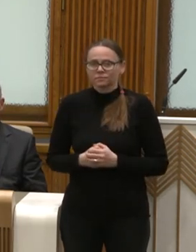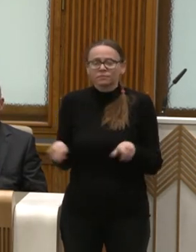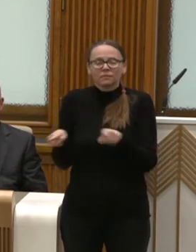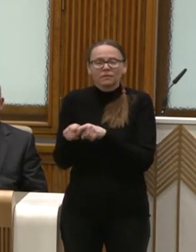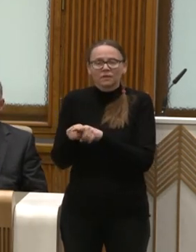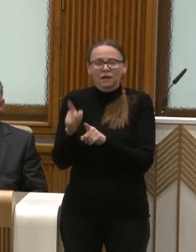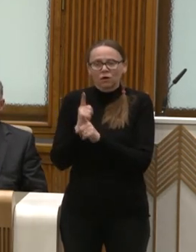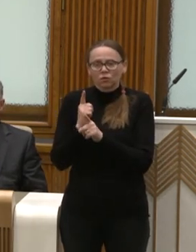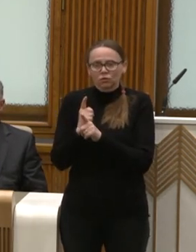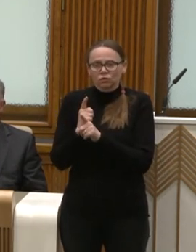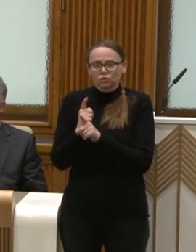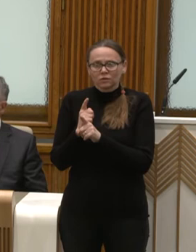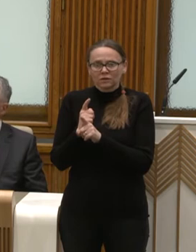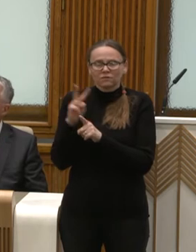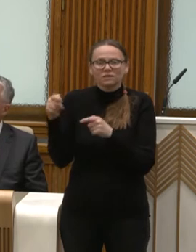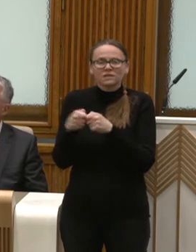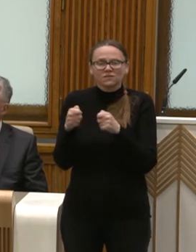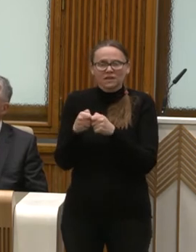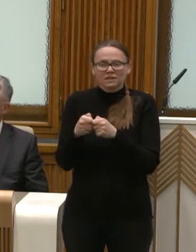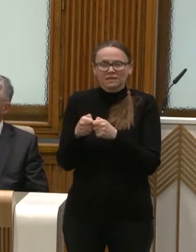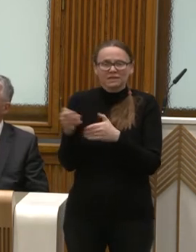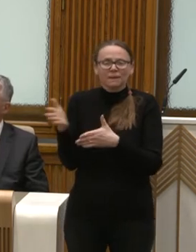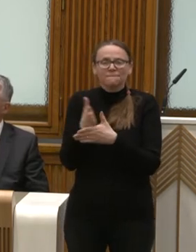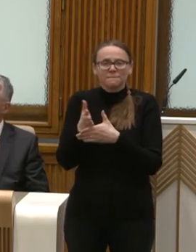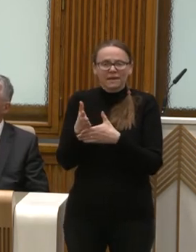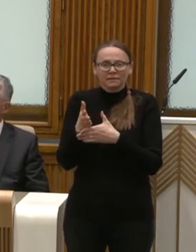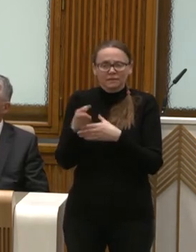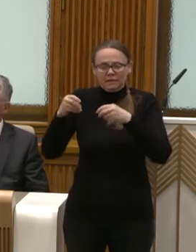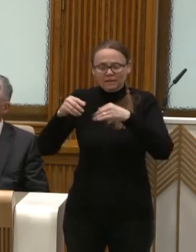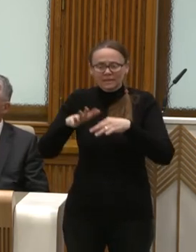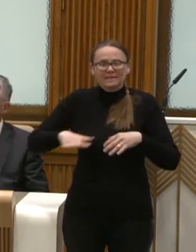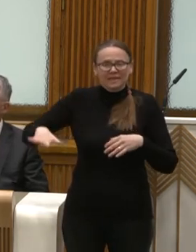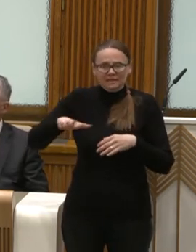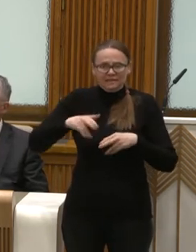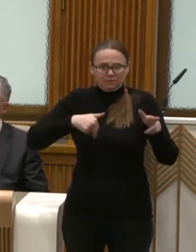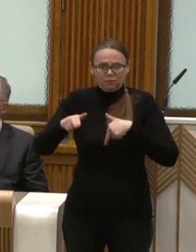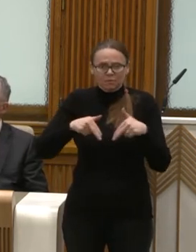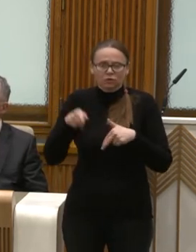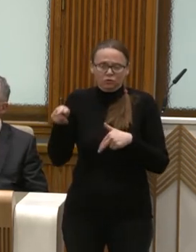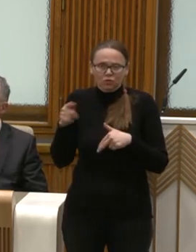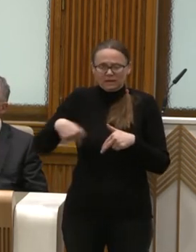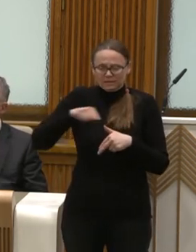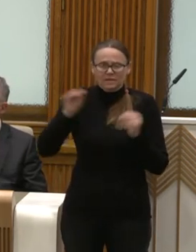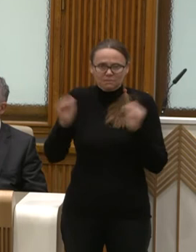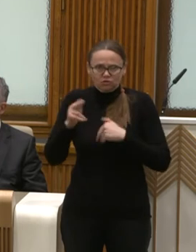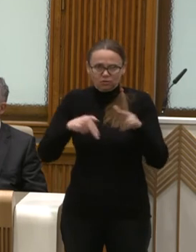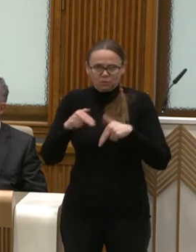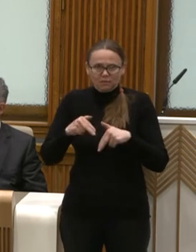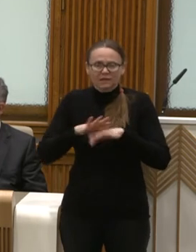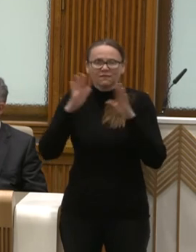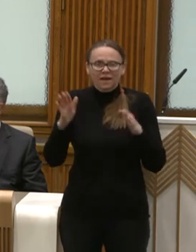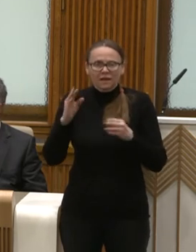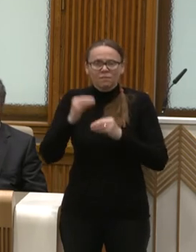Enako je to v zvezi z medcelinskim prometom, kar je za nas manjši problem. Velik problem v zadnjih dneh je bil tovorni